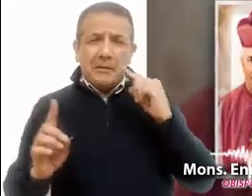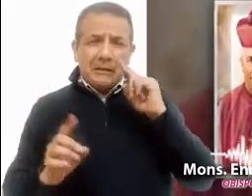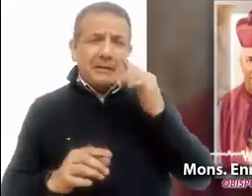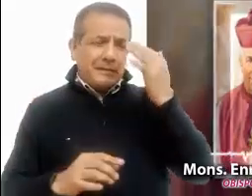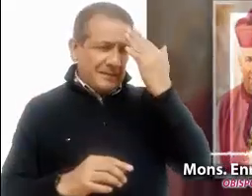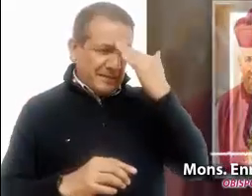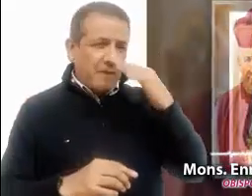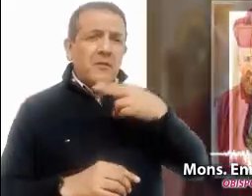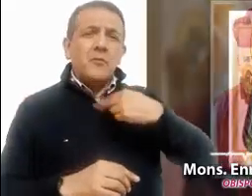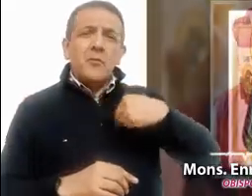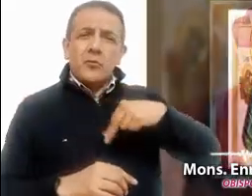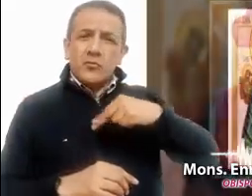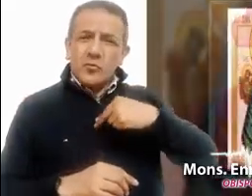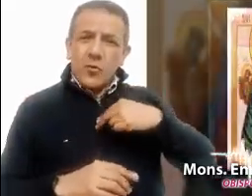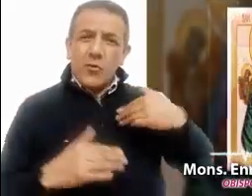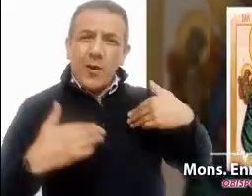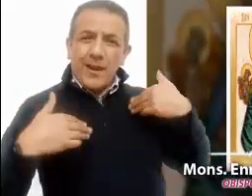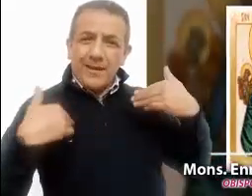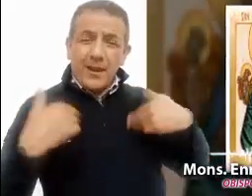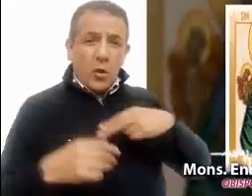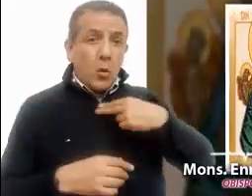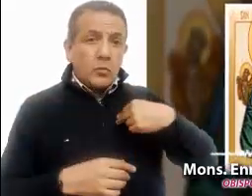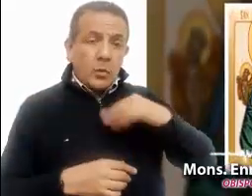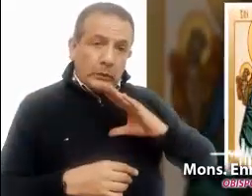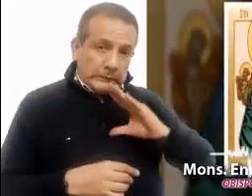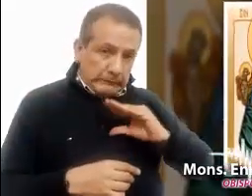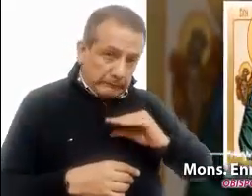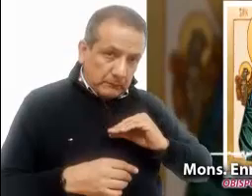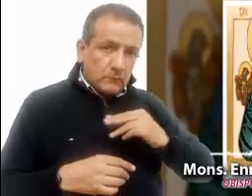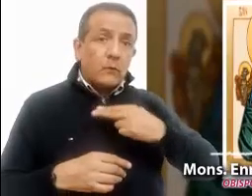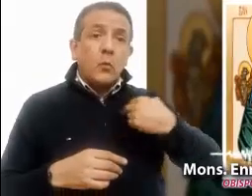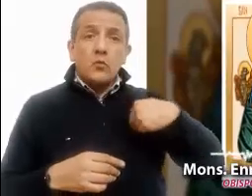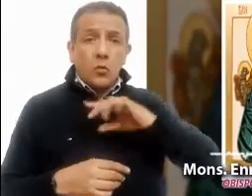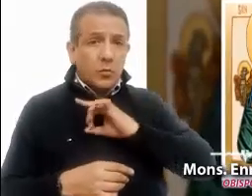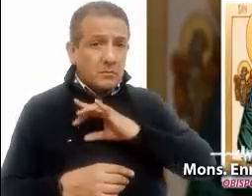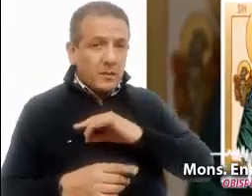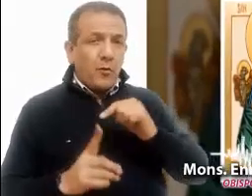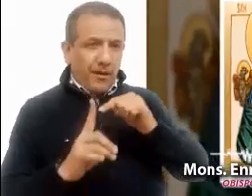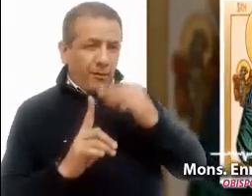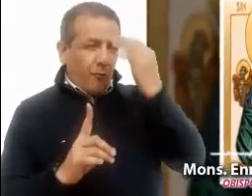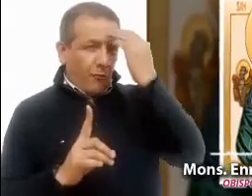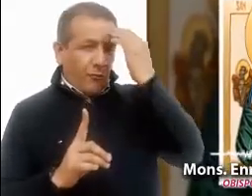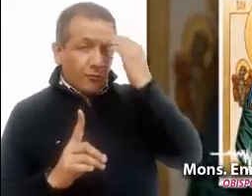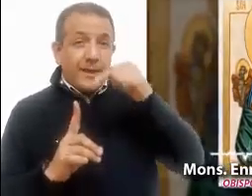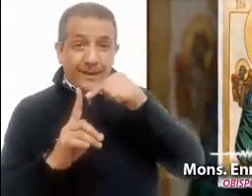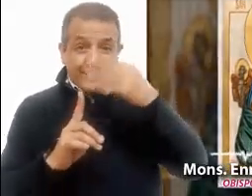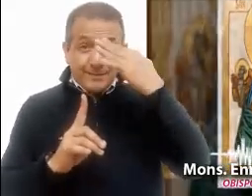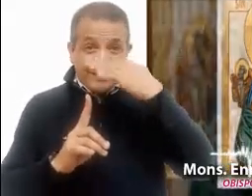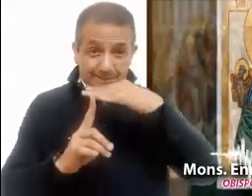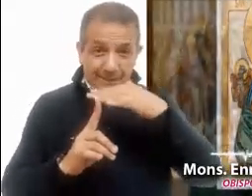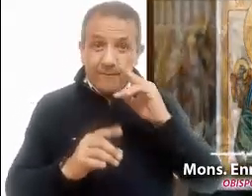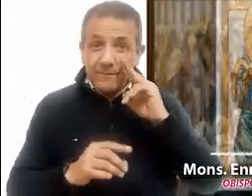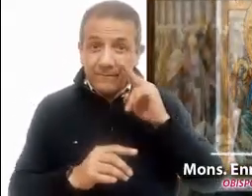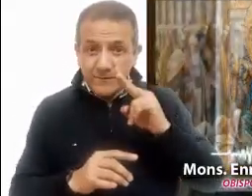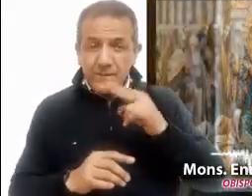alegrías, de nuestros complejos y de nuestros temores. Sabe descubrir nuestro lado positivo y